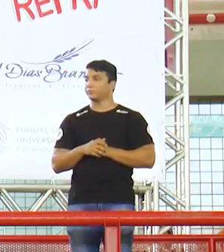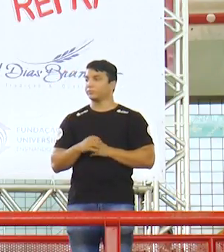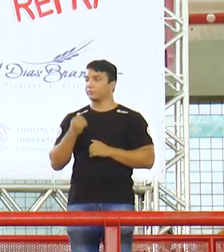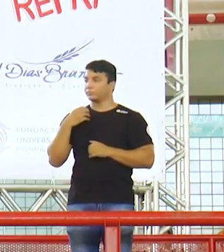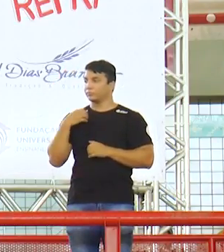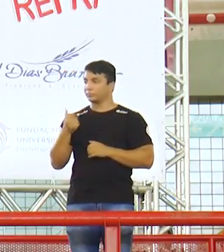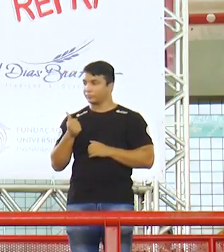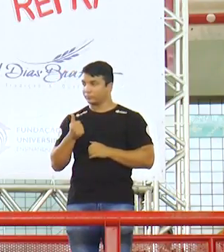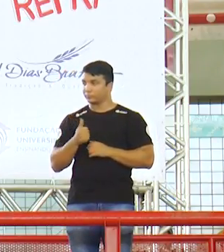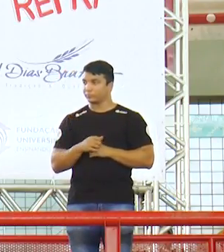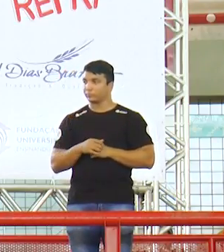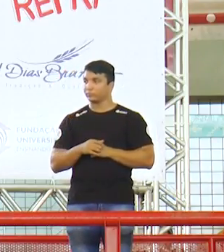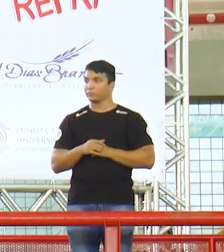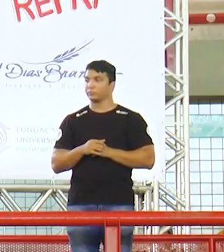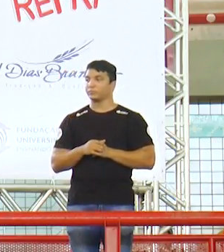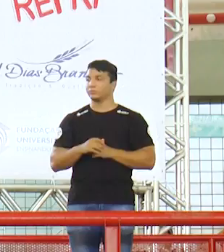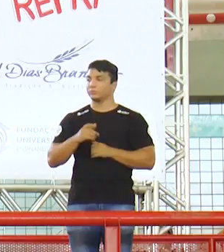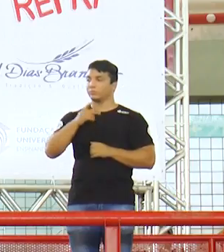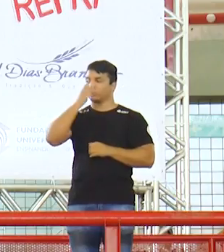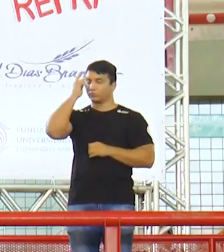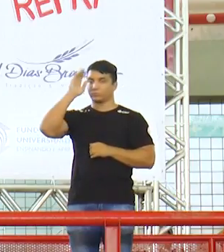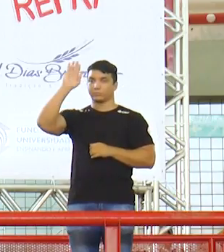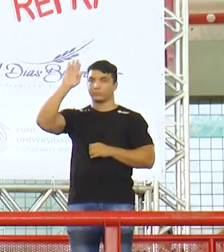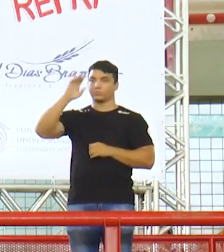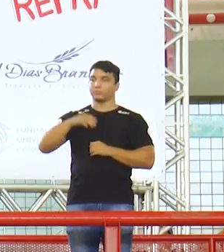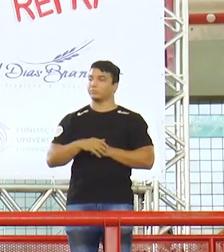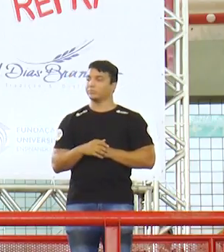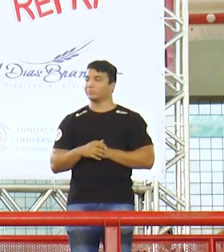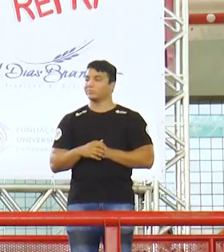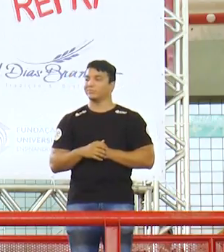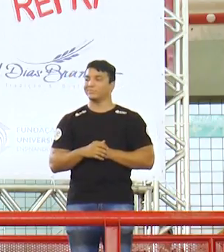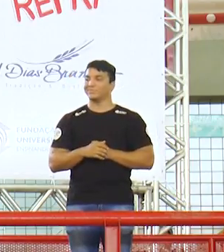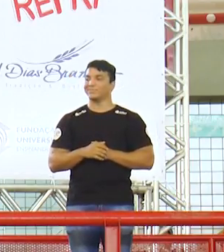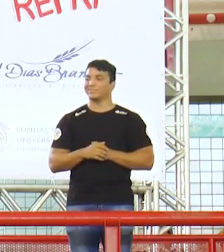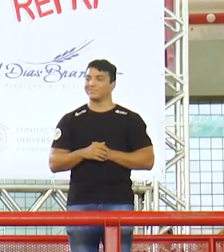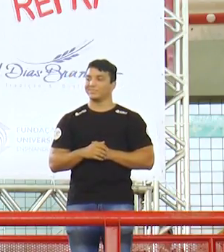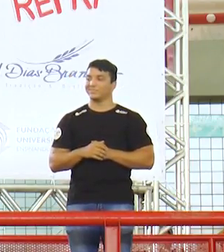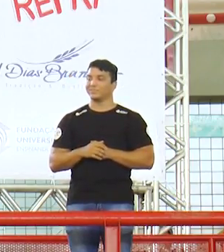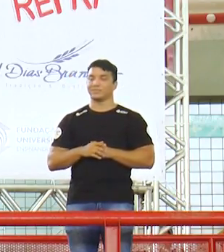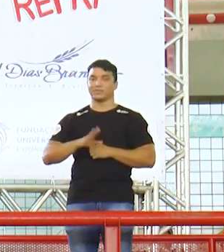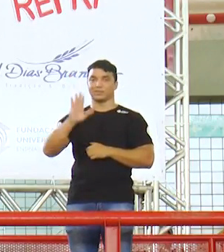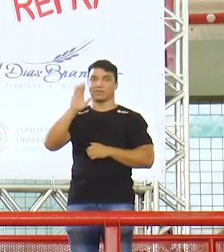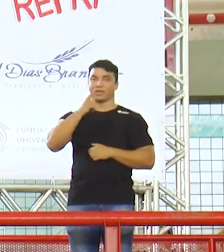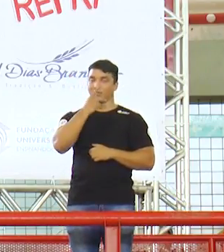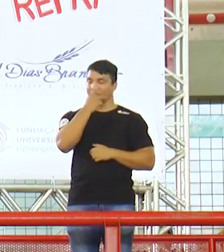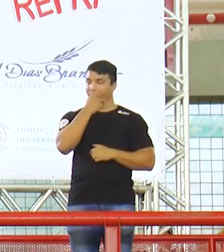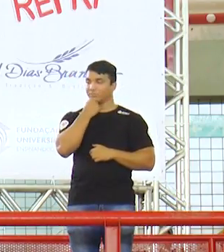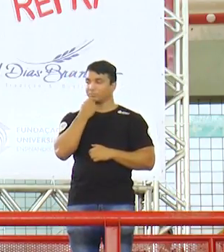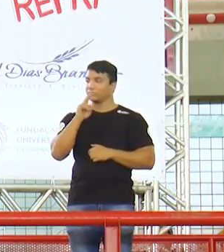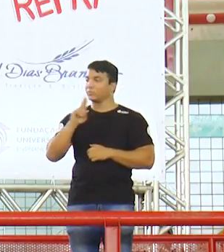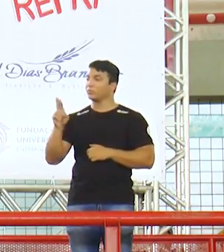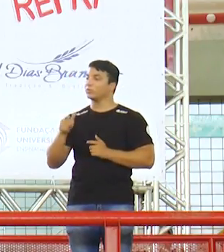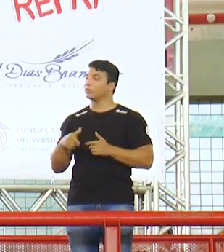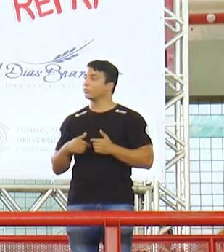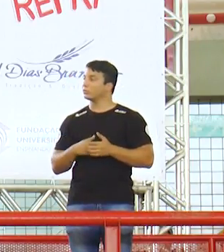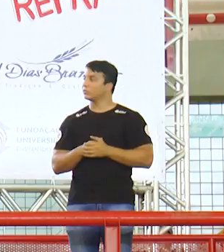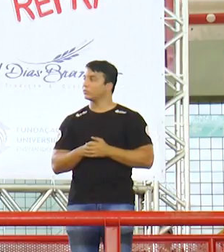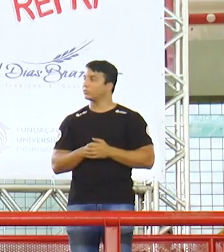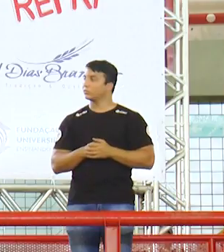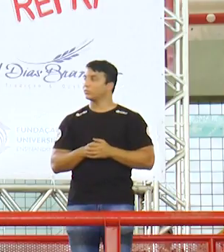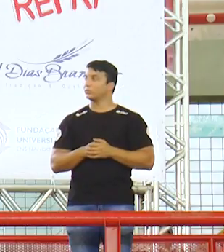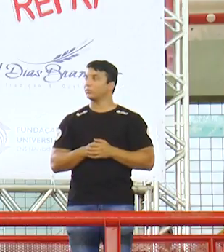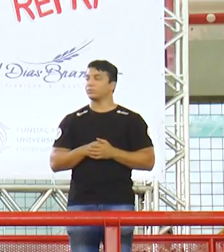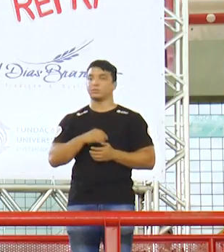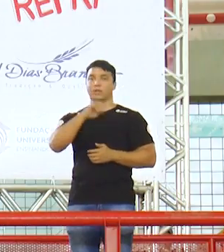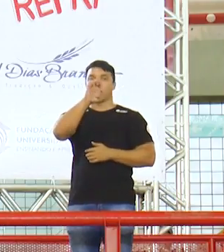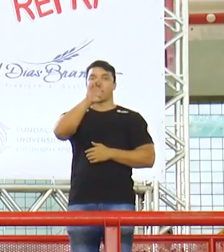bem com você? Levanta o braço não, pô, pensa que eu estou falando com essa caixa de som aqui. Está aqui meu amigo. Como é seu nome? É